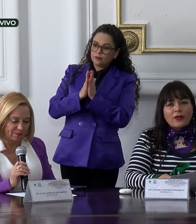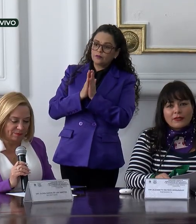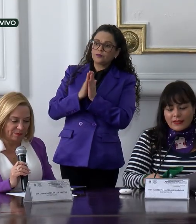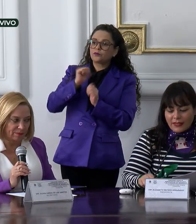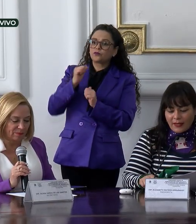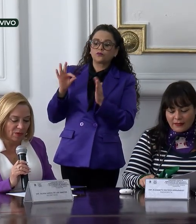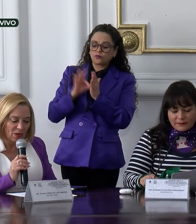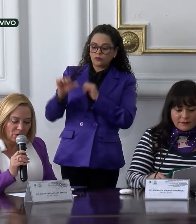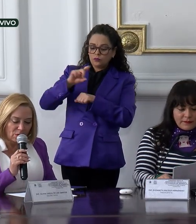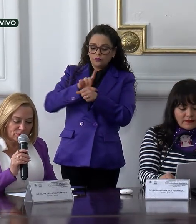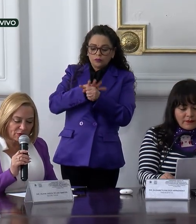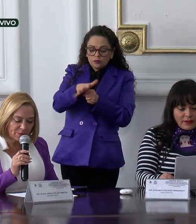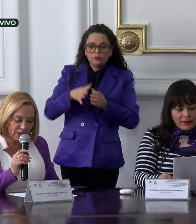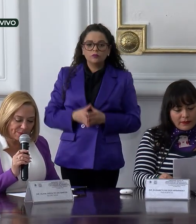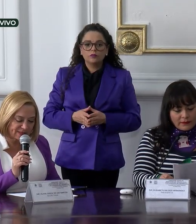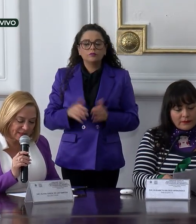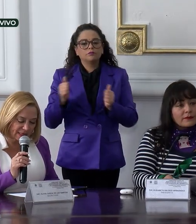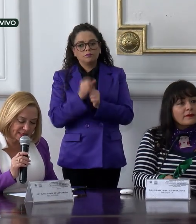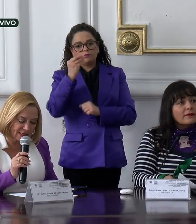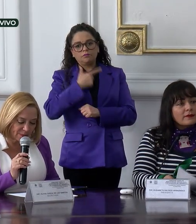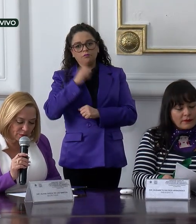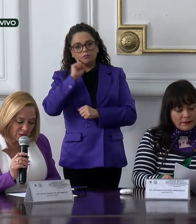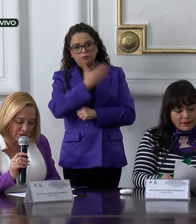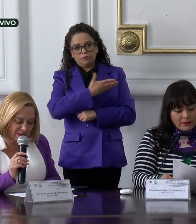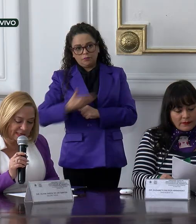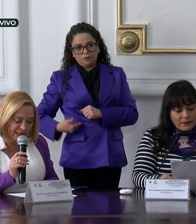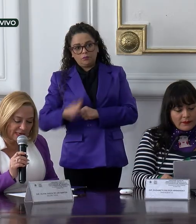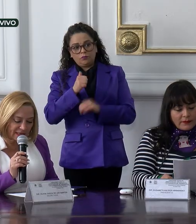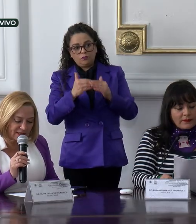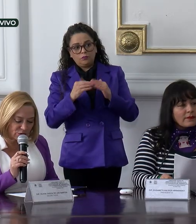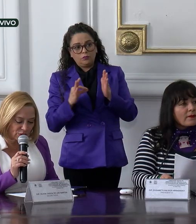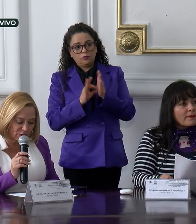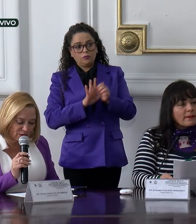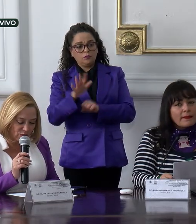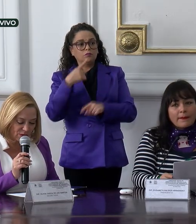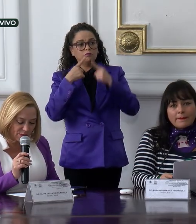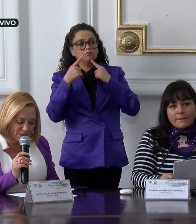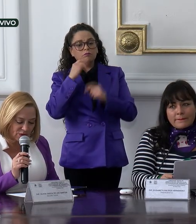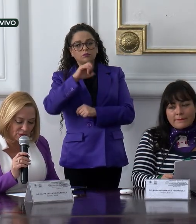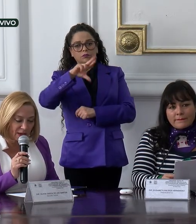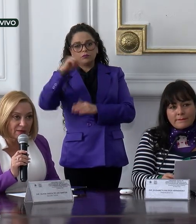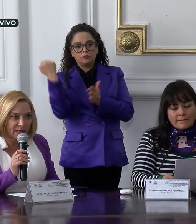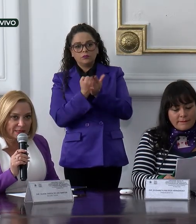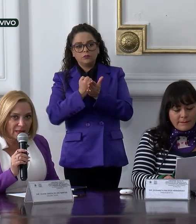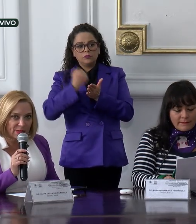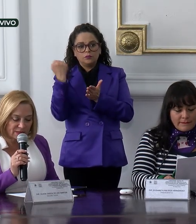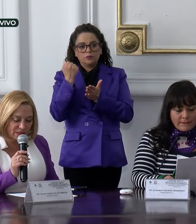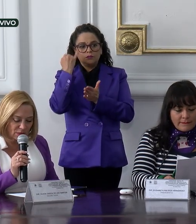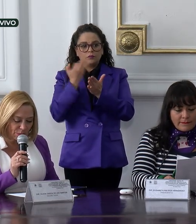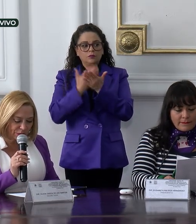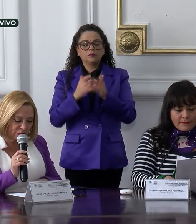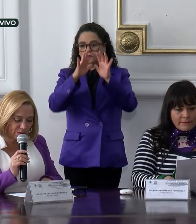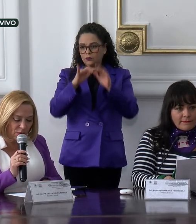punto de la orden del día. Con gusto, diputada presidenta. El siguiente punto del orden del día es la discusión y, en su caso, aprobación del dictamen